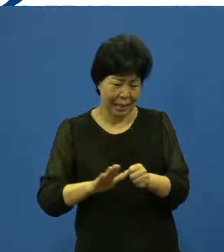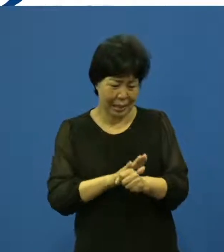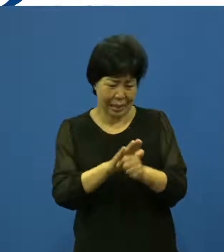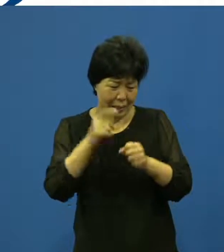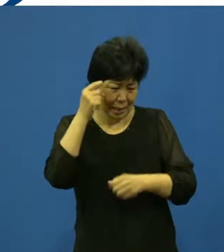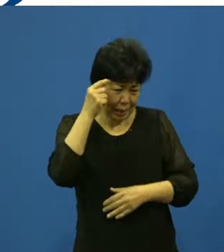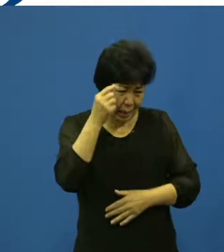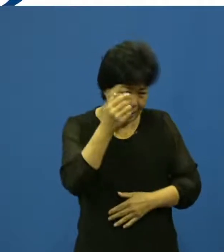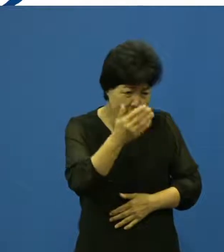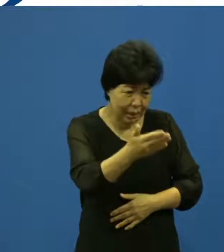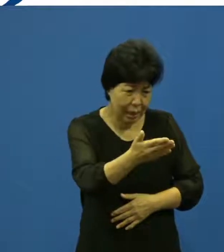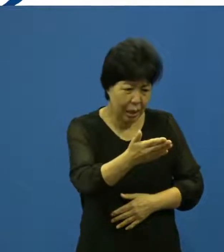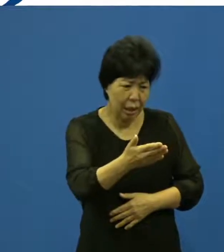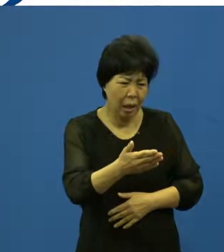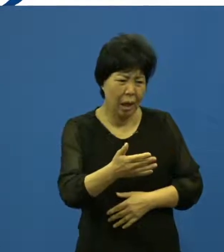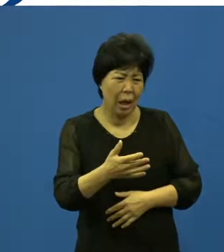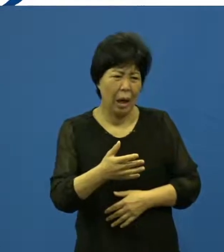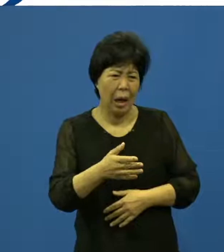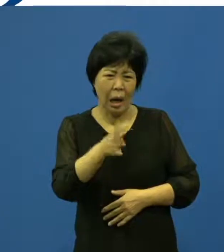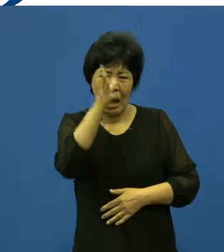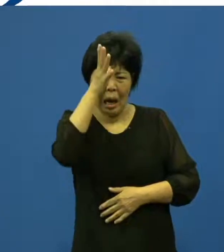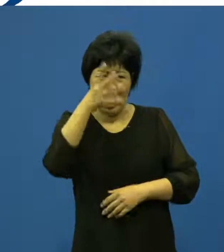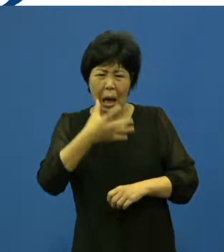닭살 돋습니다.